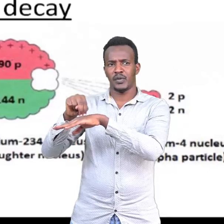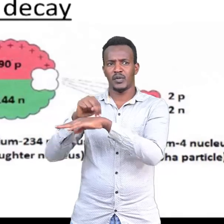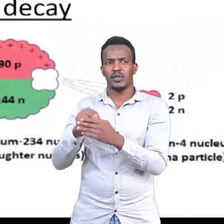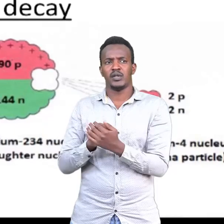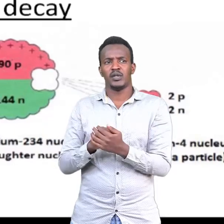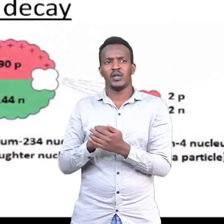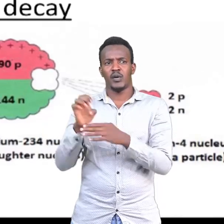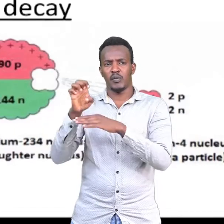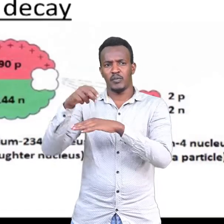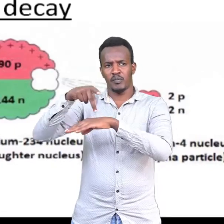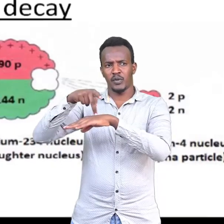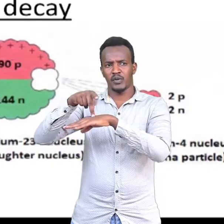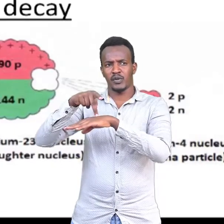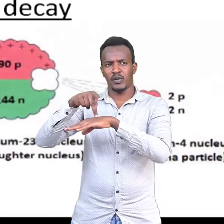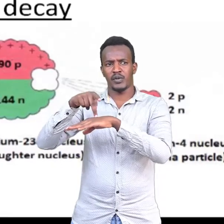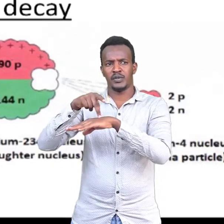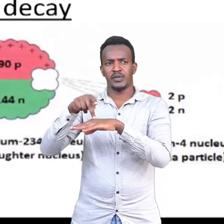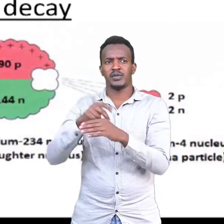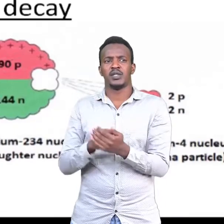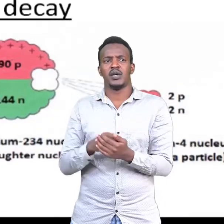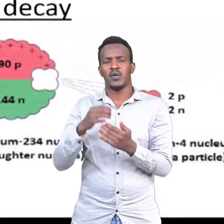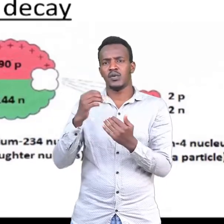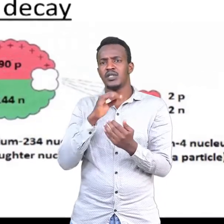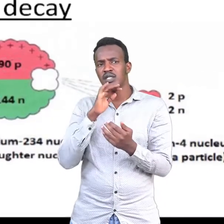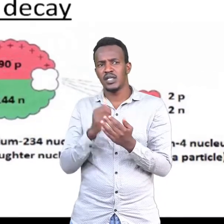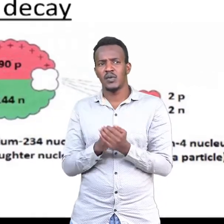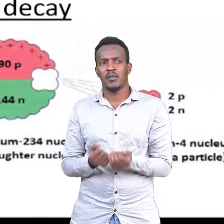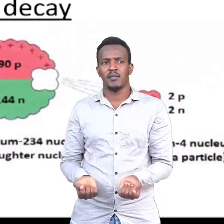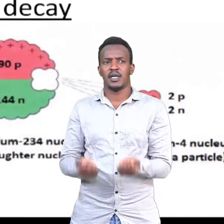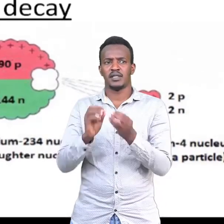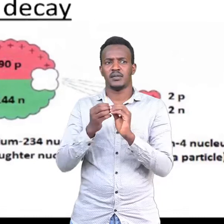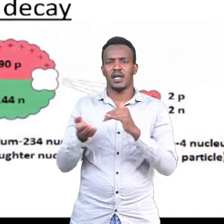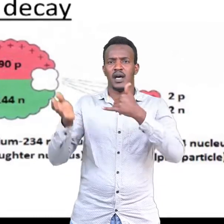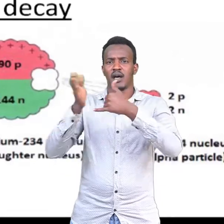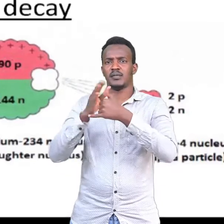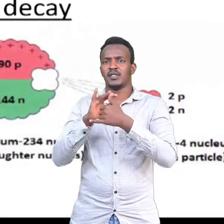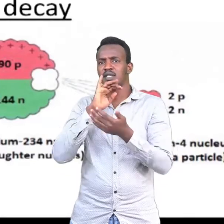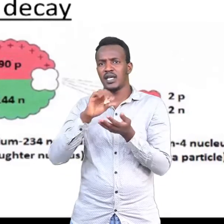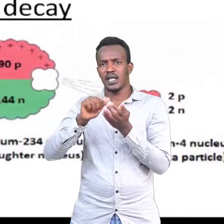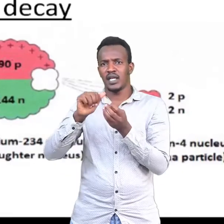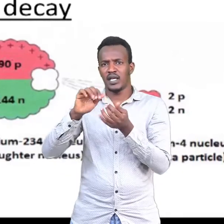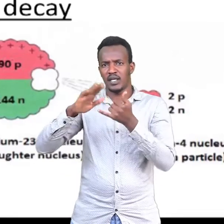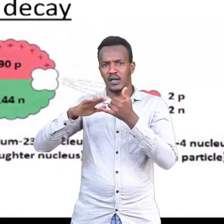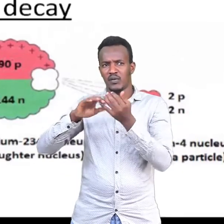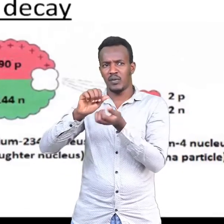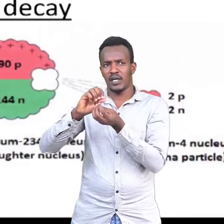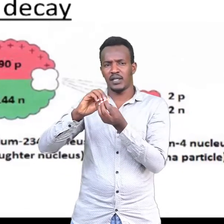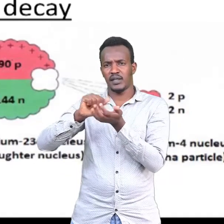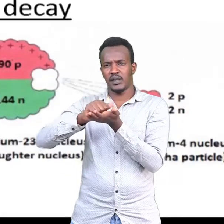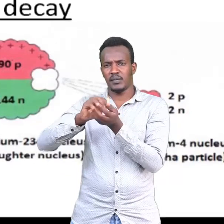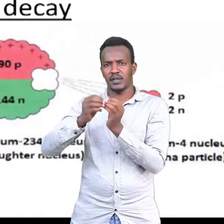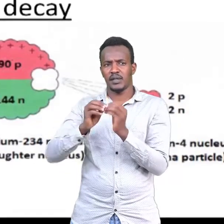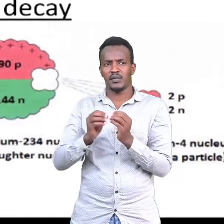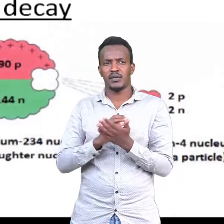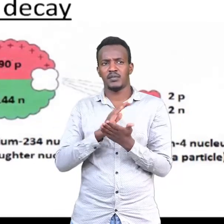isagu waxa weeyaan qaybta akhtarkii waa mass numberkii xagga sarana waxa weeyaan atomic numberkii way qaybta sare waxaad aragtaa waxa weeyaan in